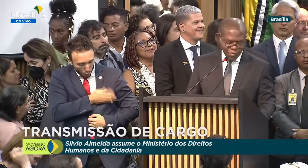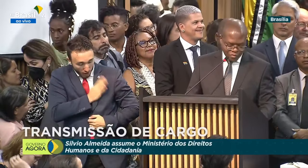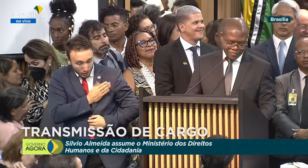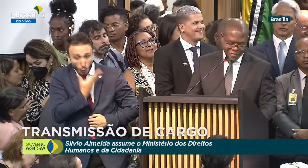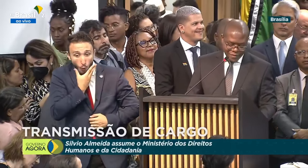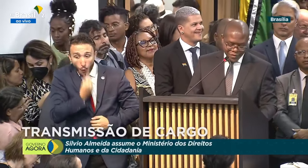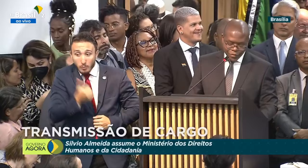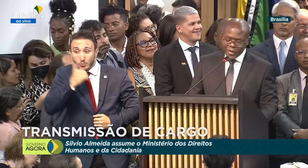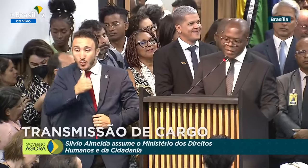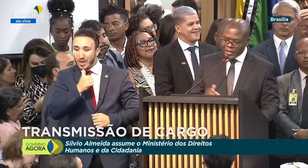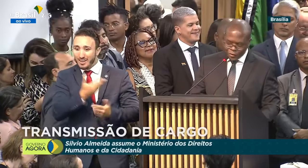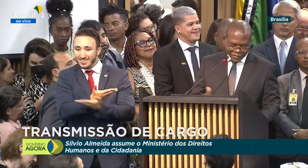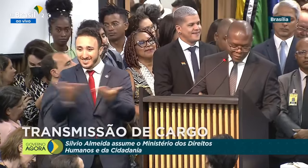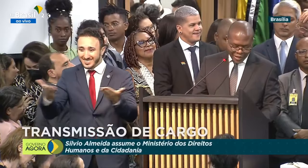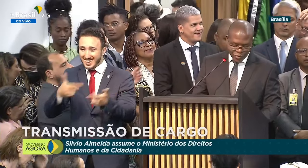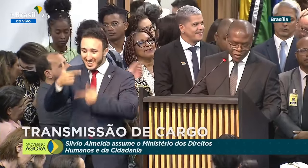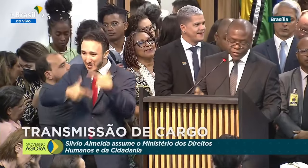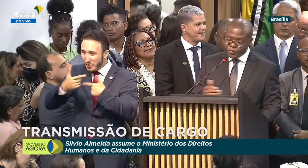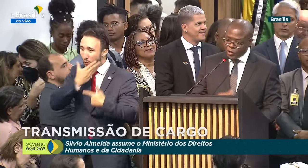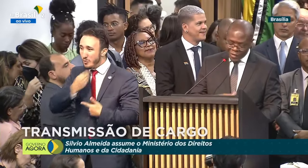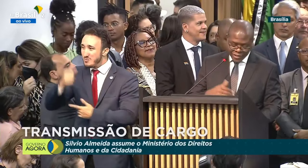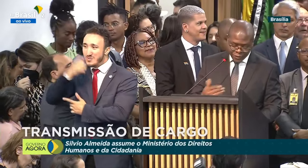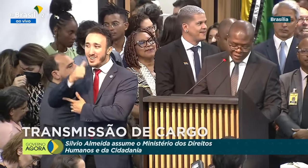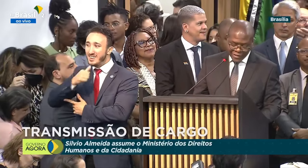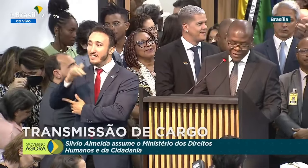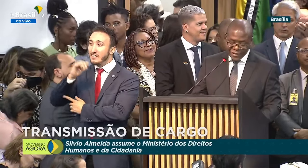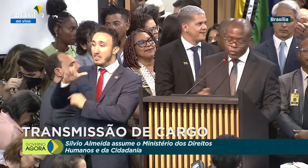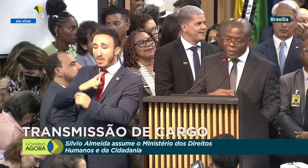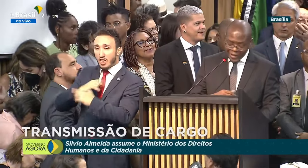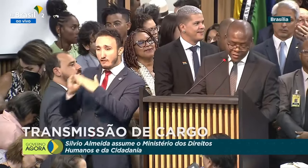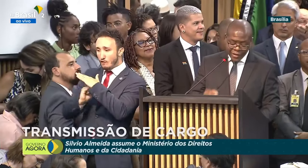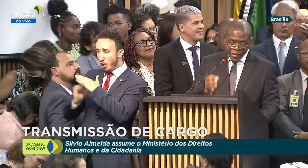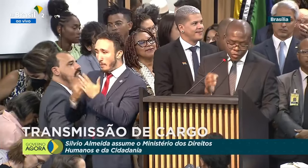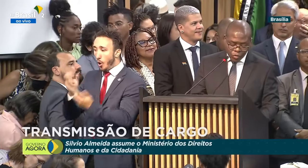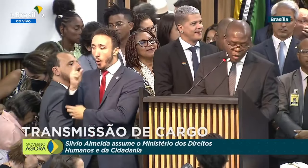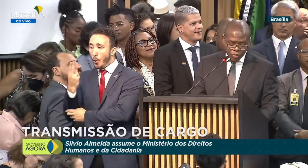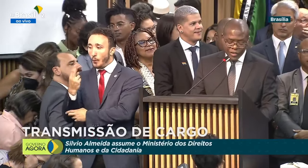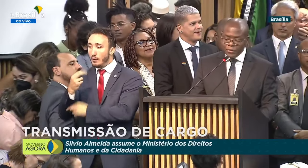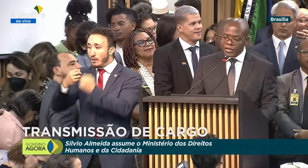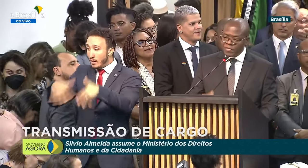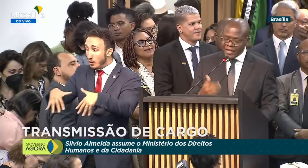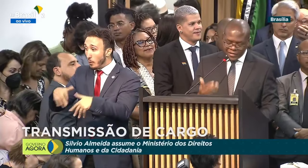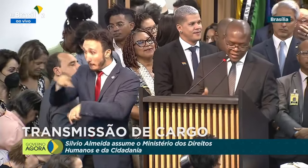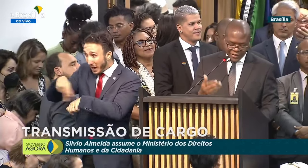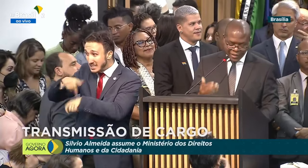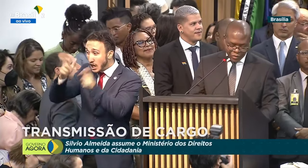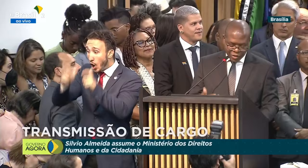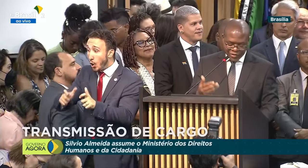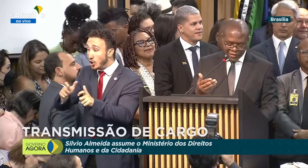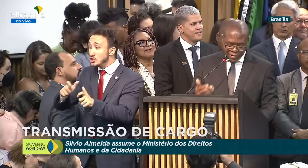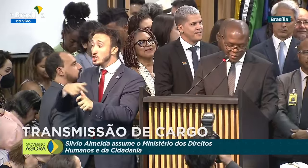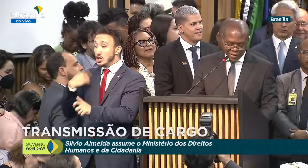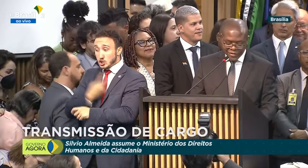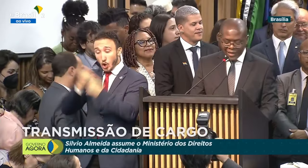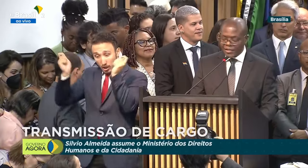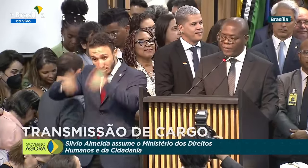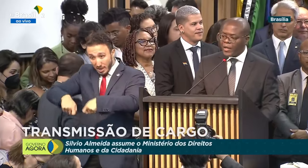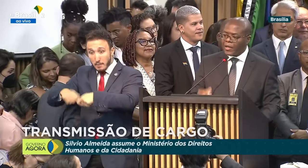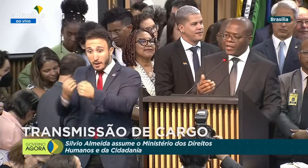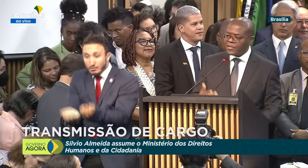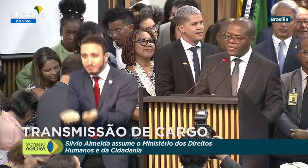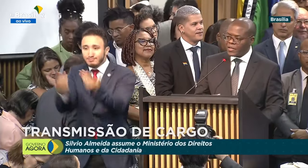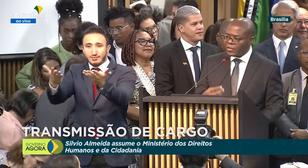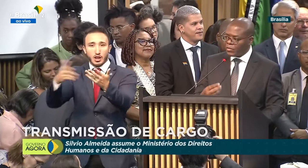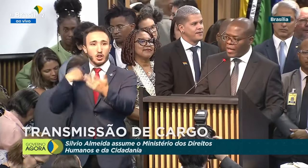e da mulher comum dos trabalhadores trabalhadores informais precarizados um país no qual conseguimos levar adiante a nossa mensagem